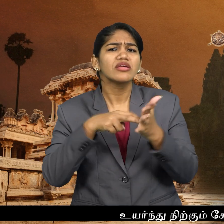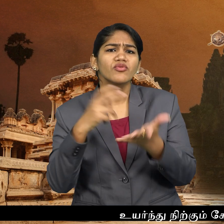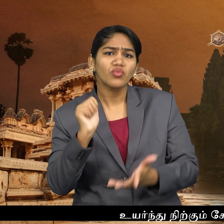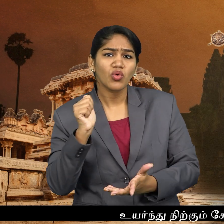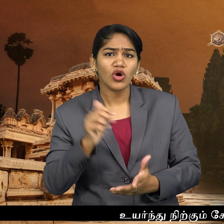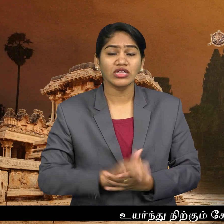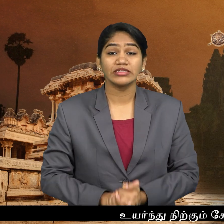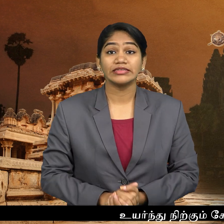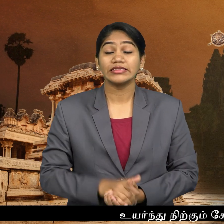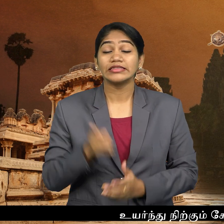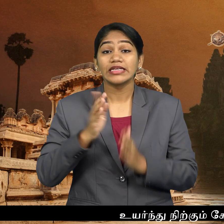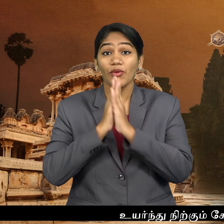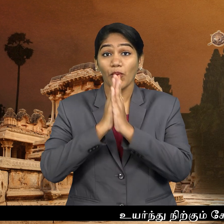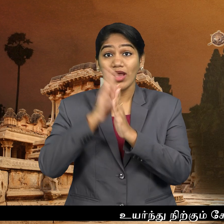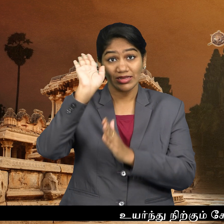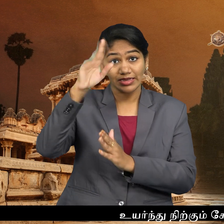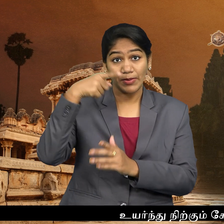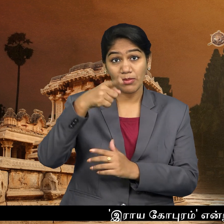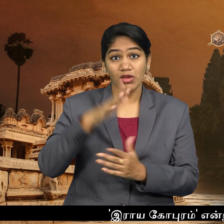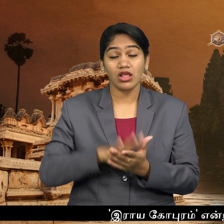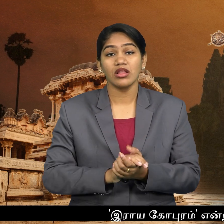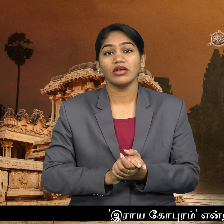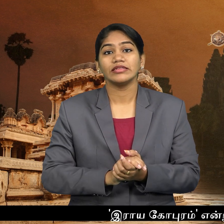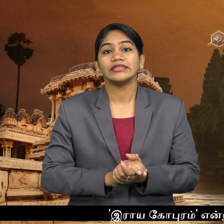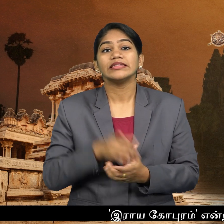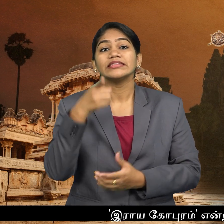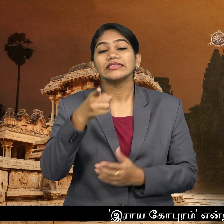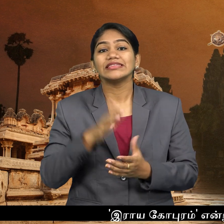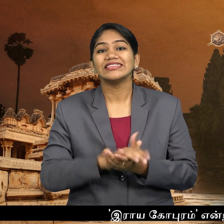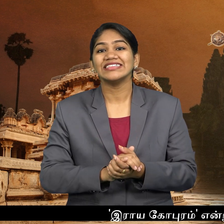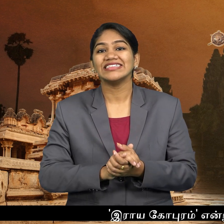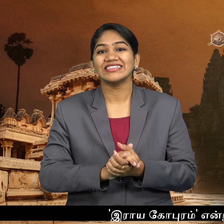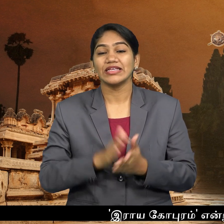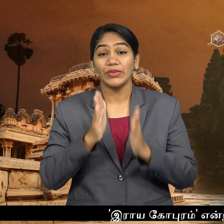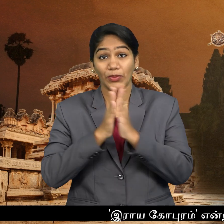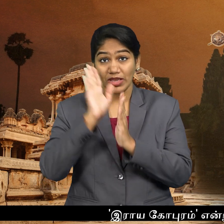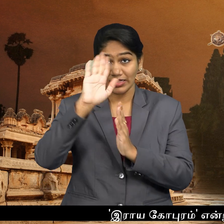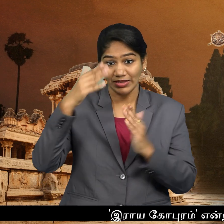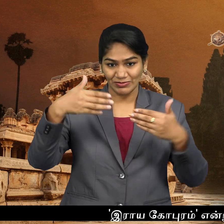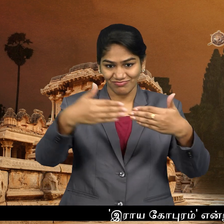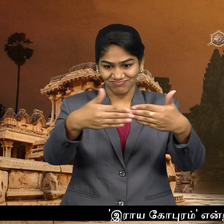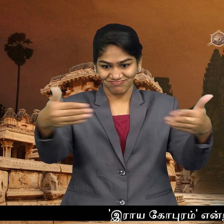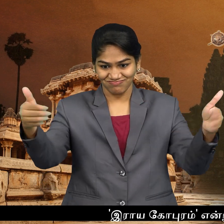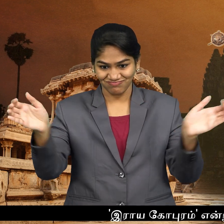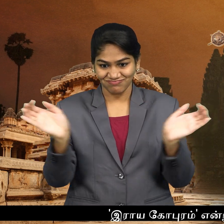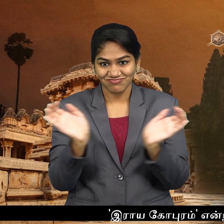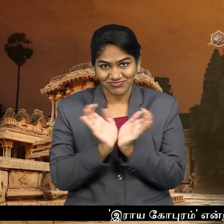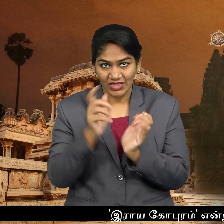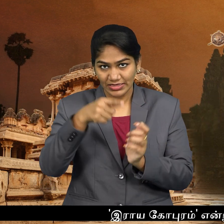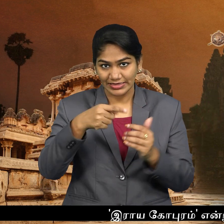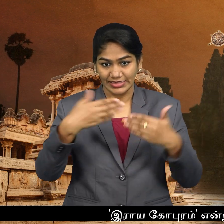உயர்ந்து நிற்கும் கோவில் நுழைவாயில்கள் ராயகோபுரம் என்று அழைக்கப்படுகின்றன.